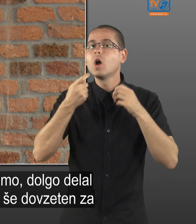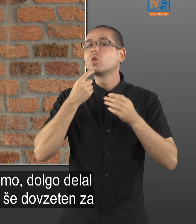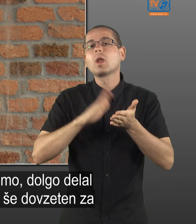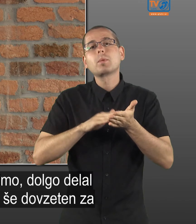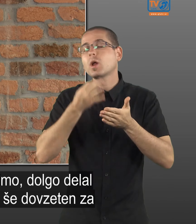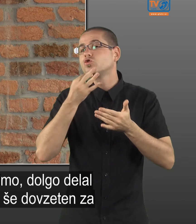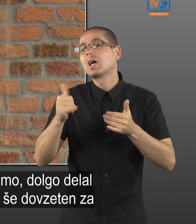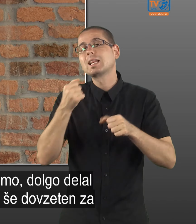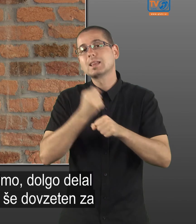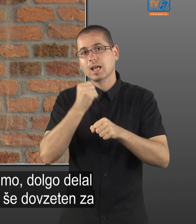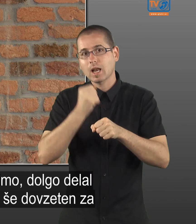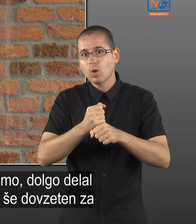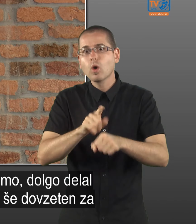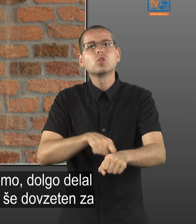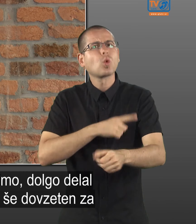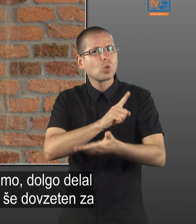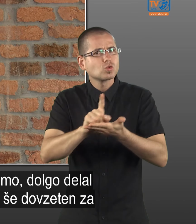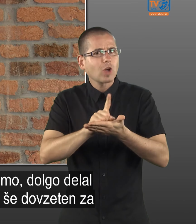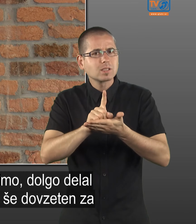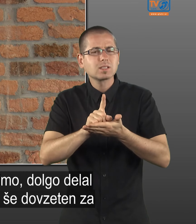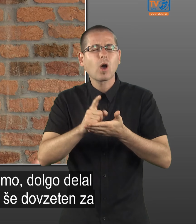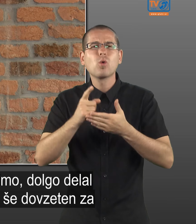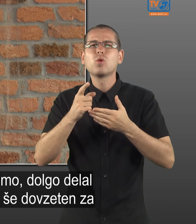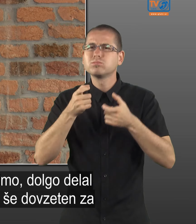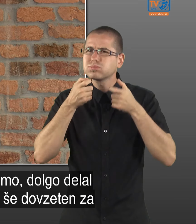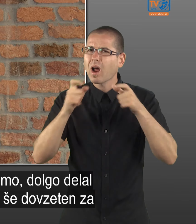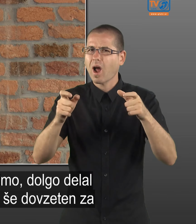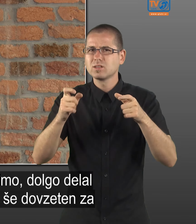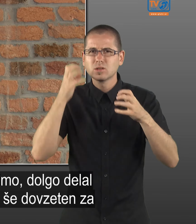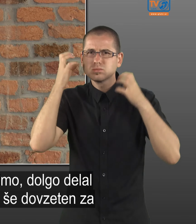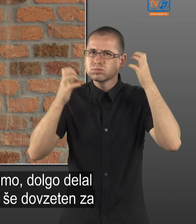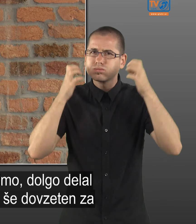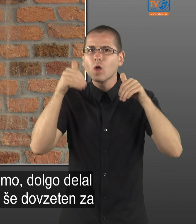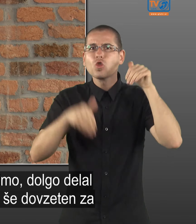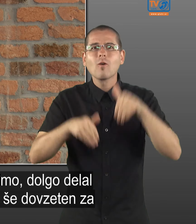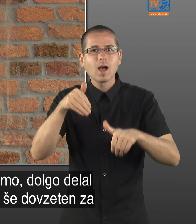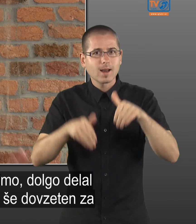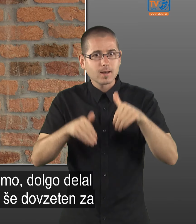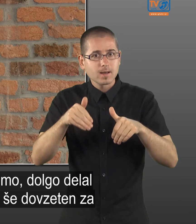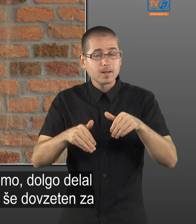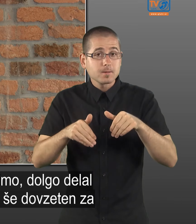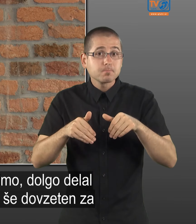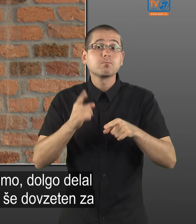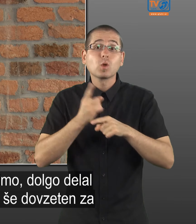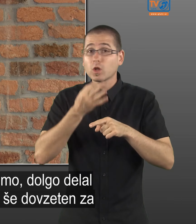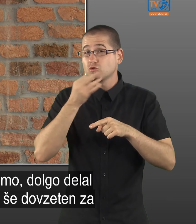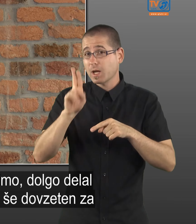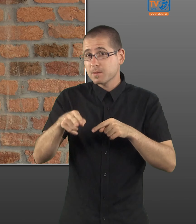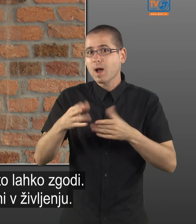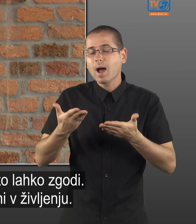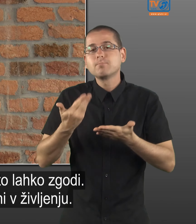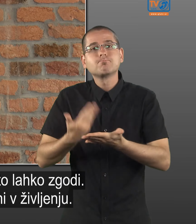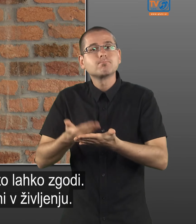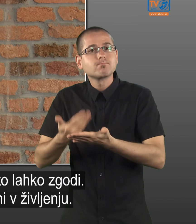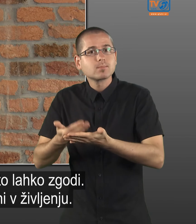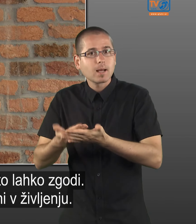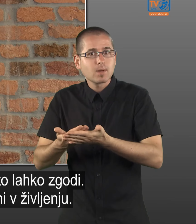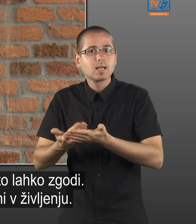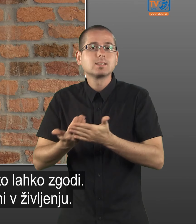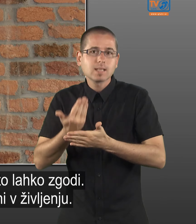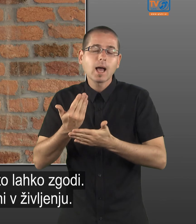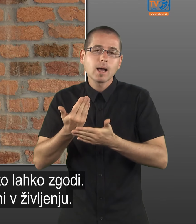hrupu, nekdo, ki je recimo dolgo časa delal v neki tovarni glasni in če je še dovzeten za okvaro sluha, da